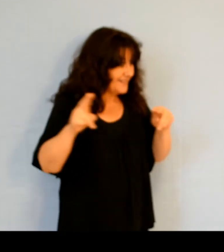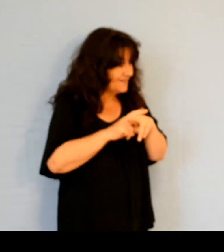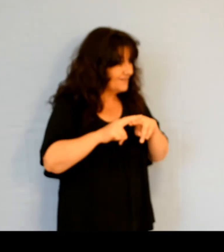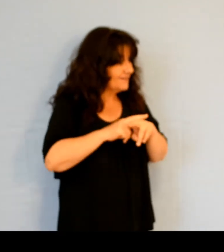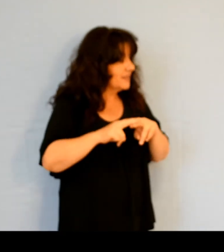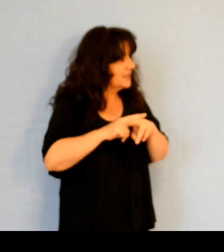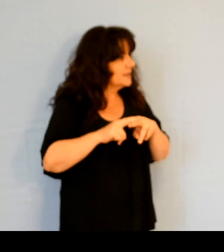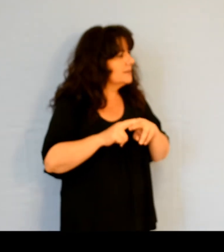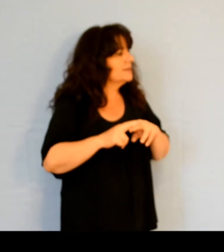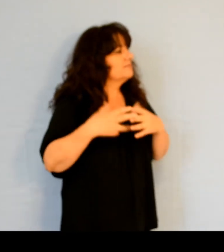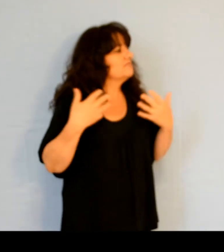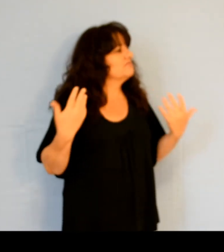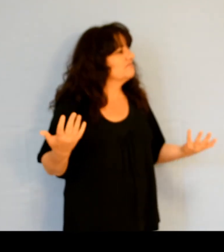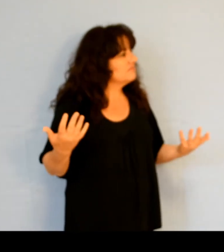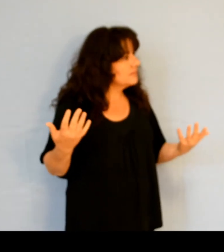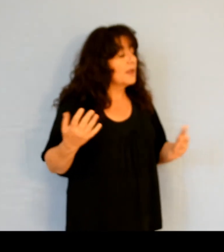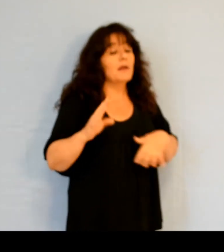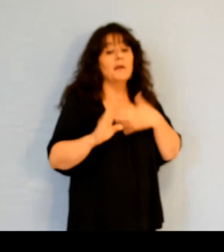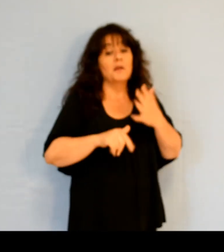Finalement, la femme mourut aussi.